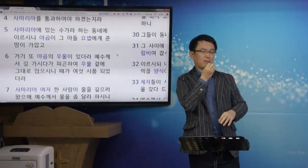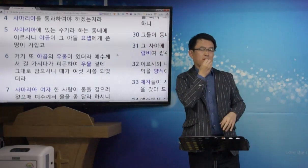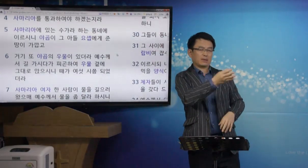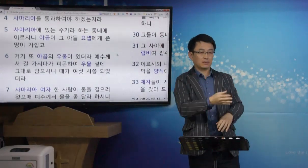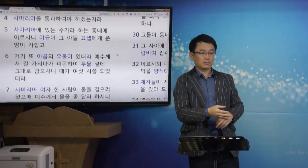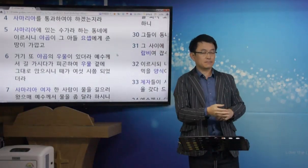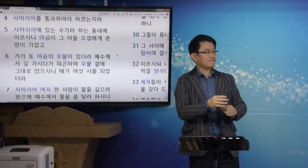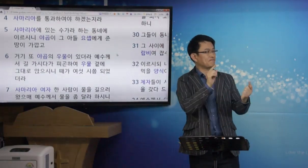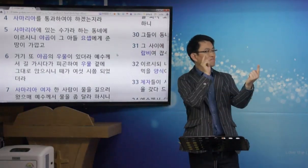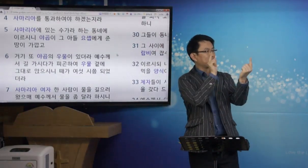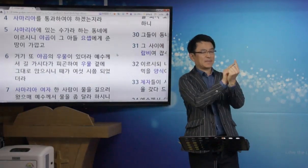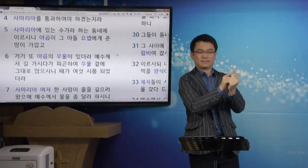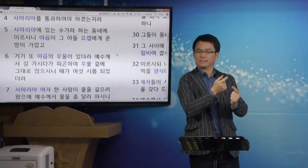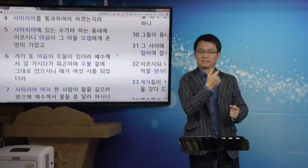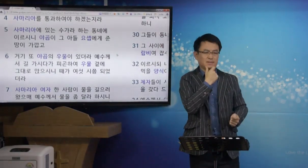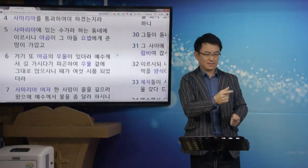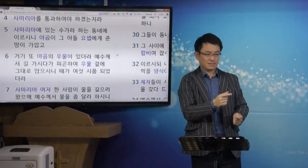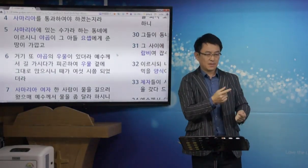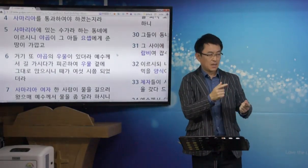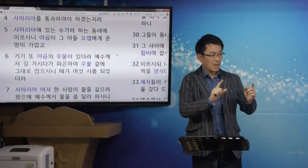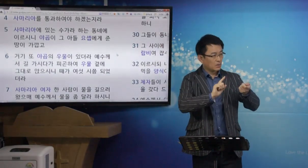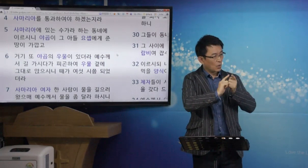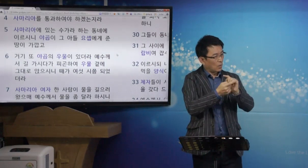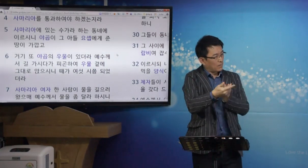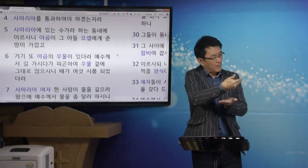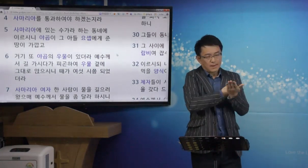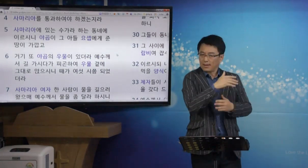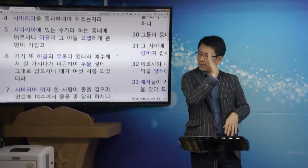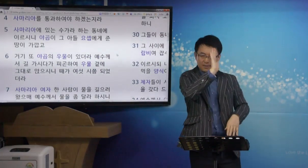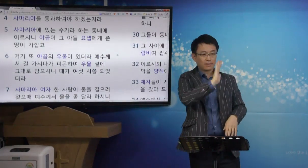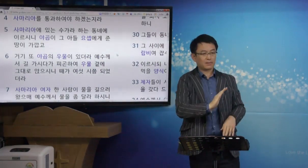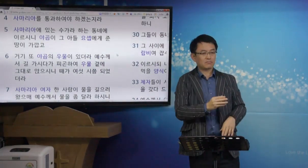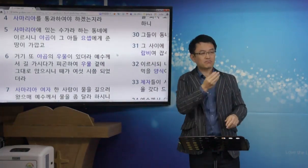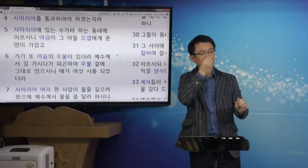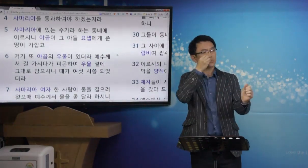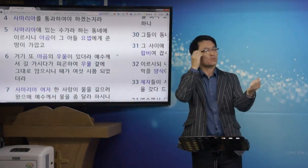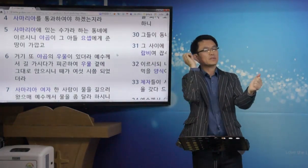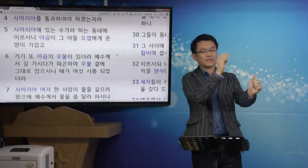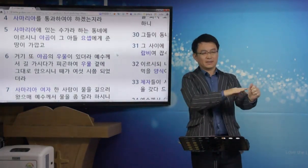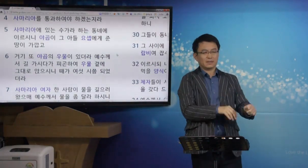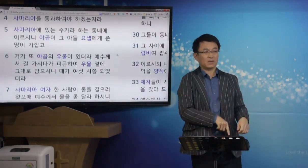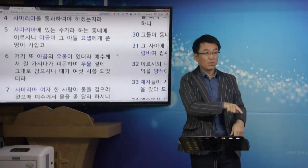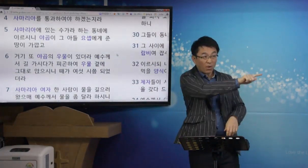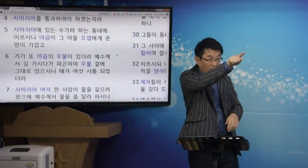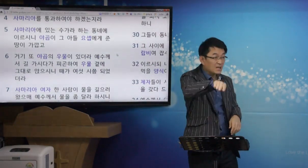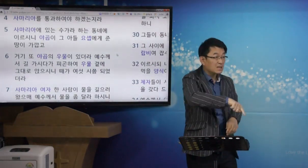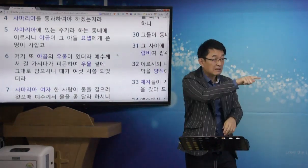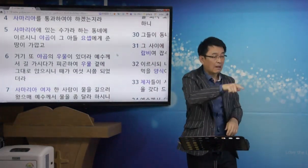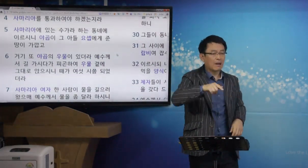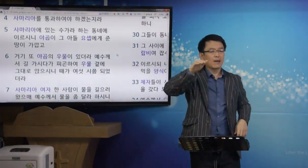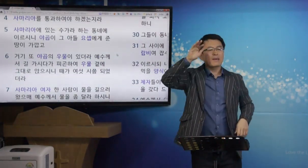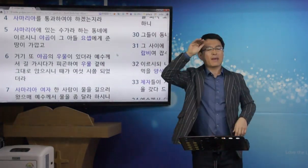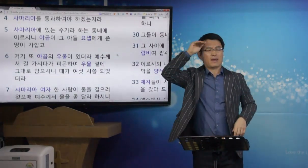사람과 결혼하는 그 사마리아 사람들을 만나기 싫어하고 서로 교제하지 않고 무시하고